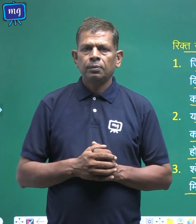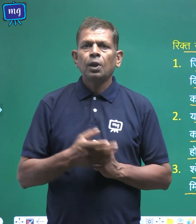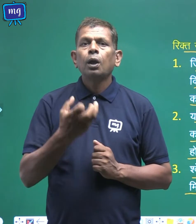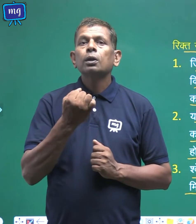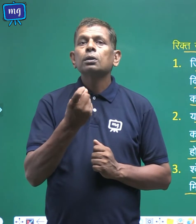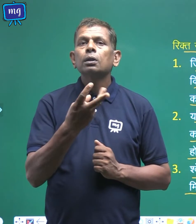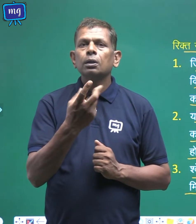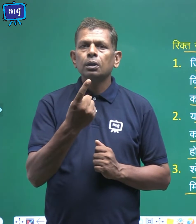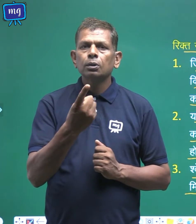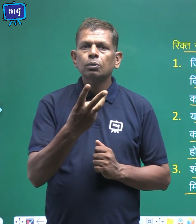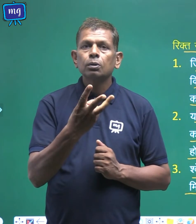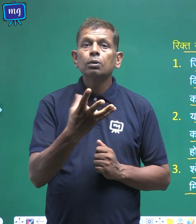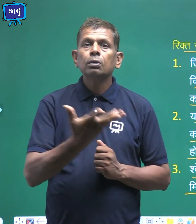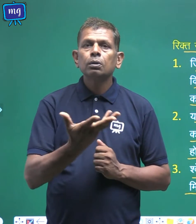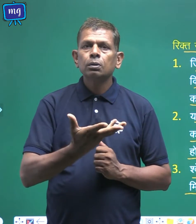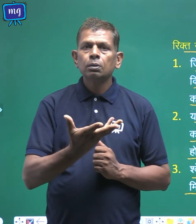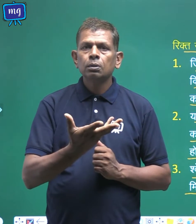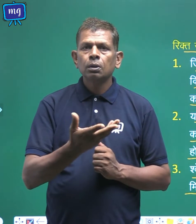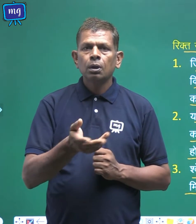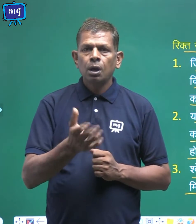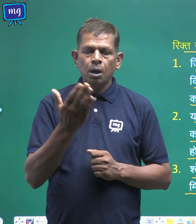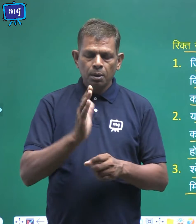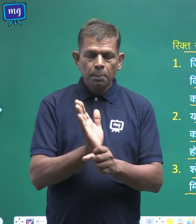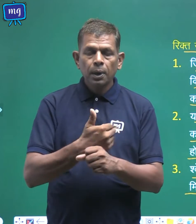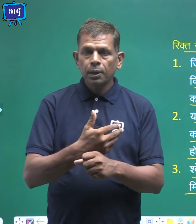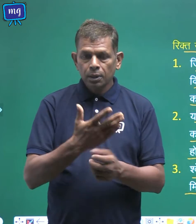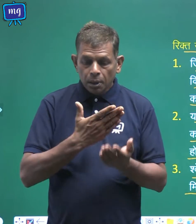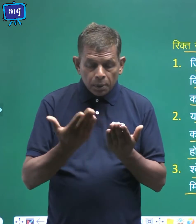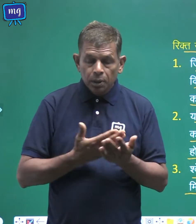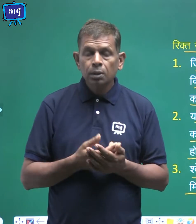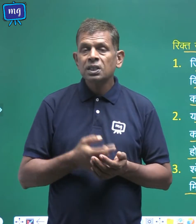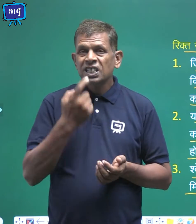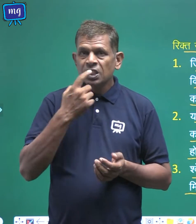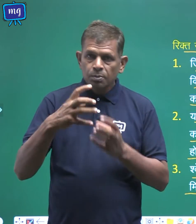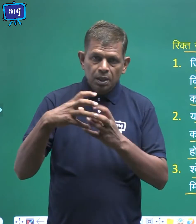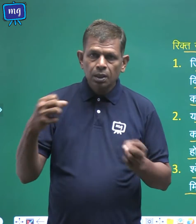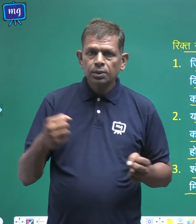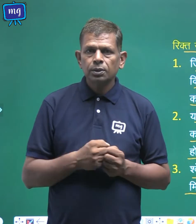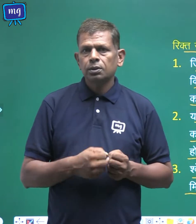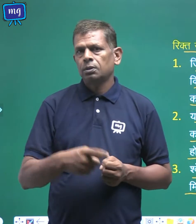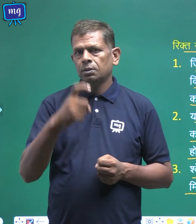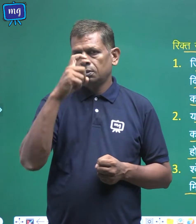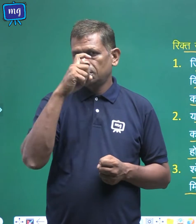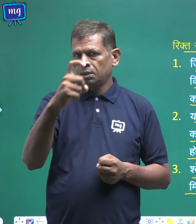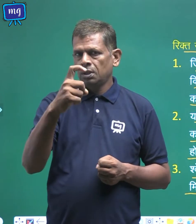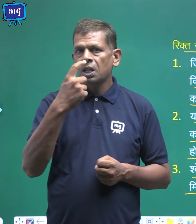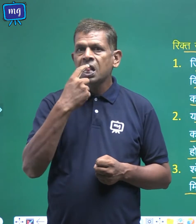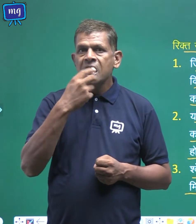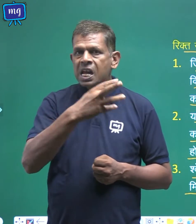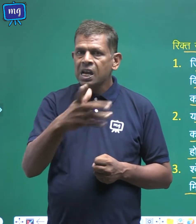कितने रंगों का मिश्रण है? हमने पढ़ा था ना, श्वेत प्रकाश 7 वर्णों